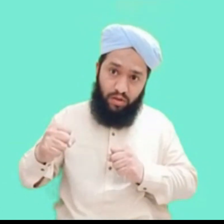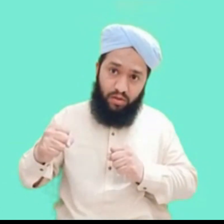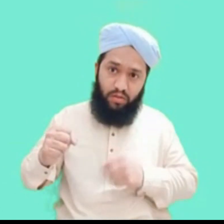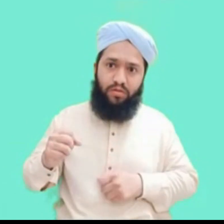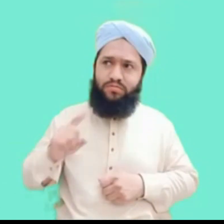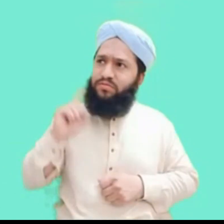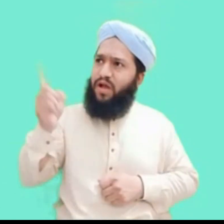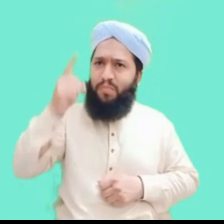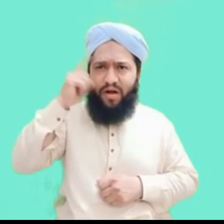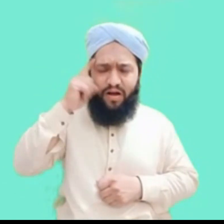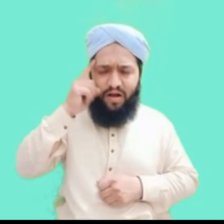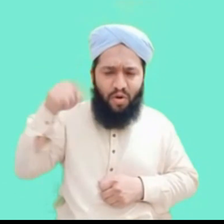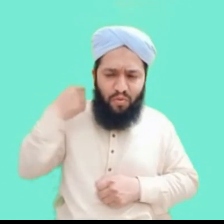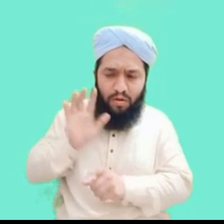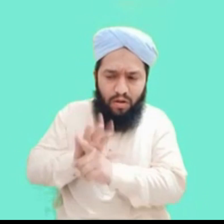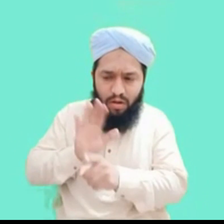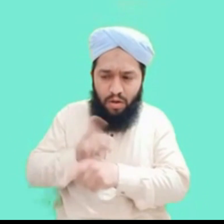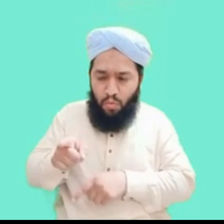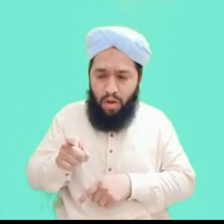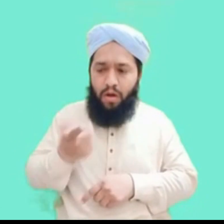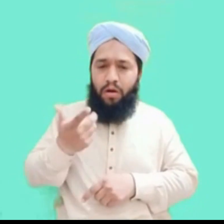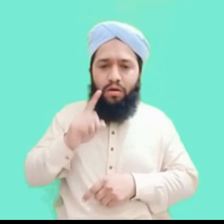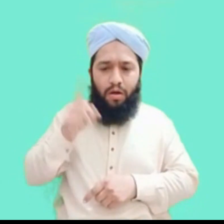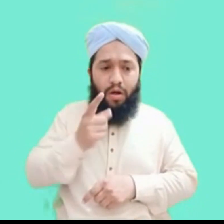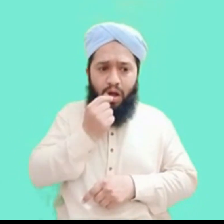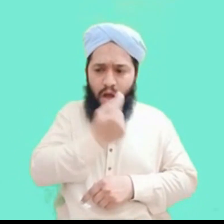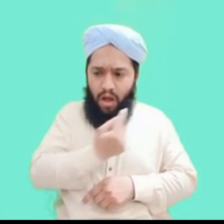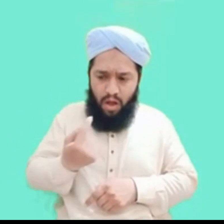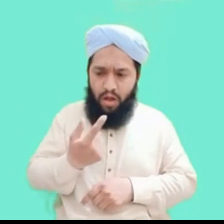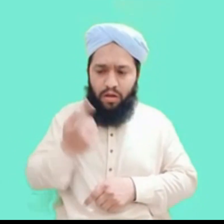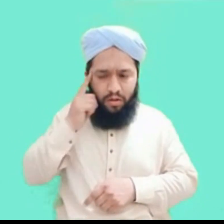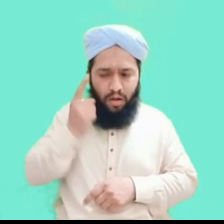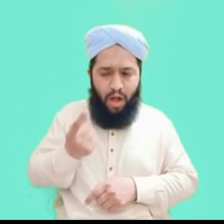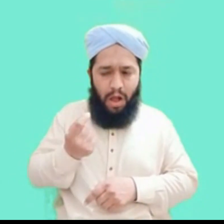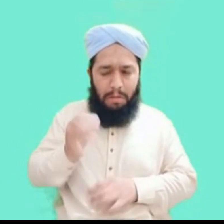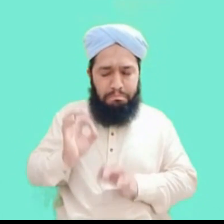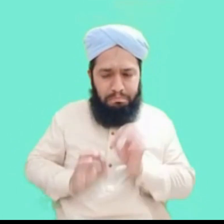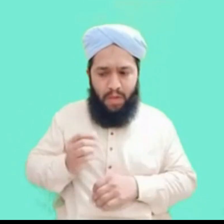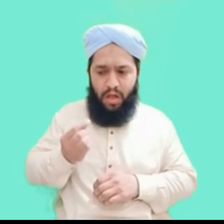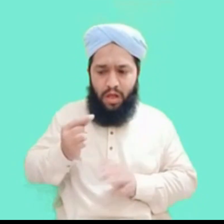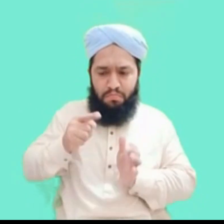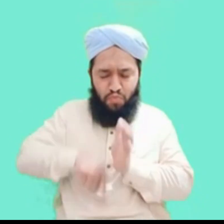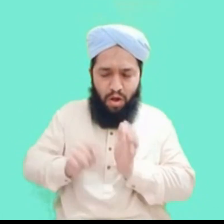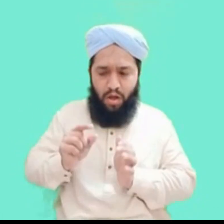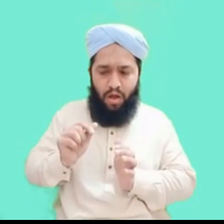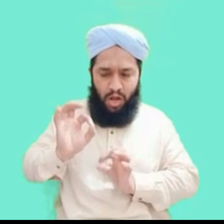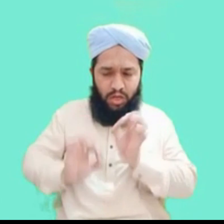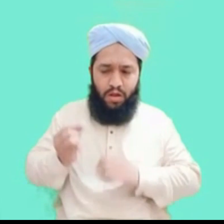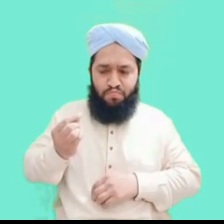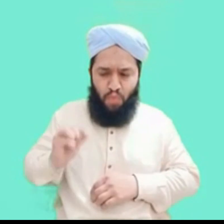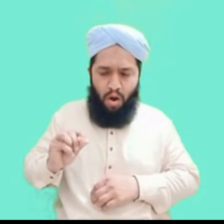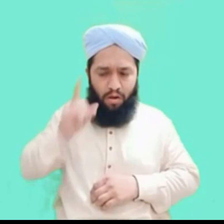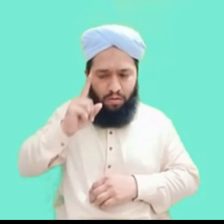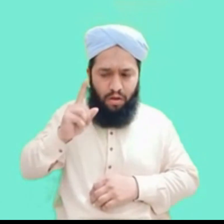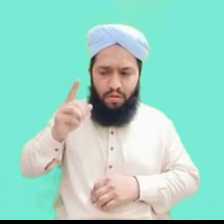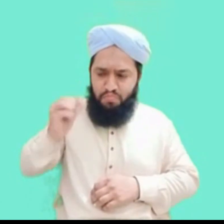تو لوگ اپنے ملازمین کی یہ تربیت کرتے ہیں کہ جب بھی کوئی گاہک آئے یا کسی طرح کے مال سیل کرنے کی باری ہو، اللہ کی راہ میں دینے کی